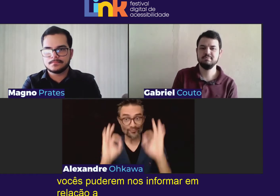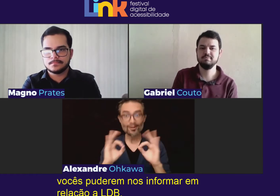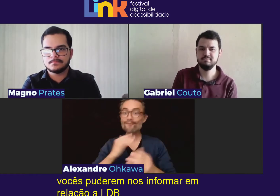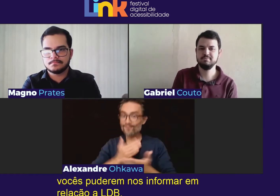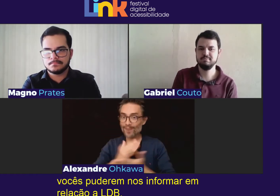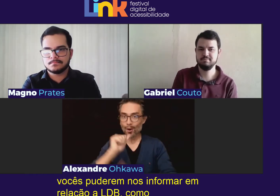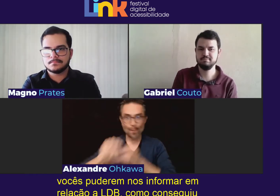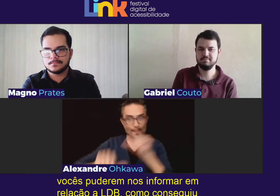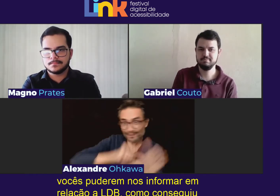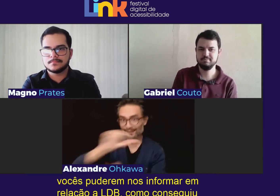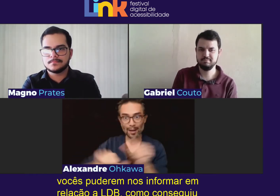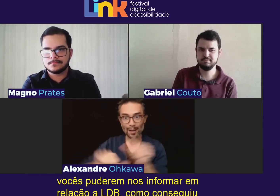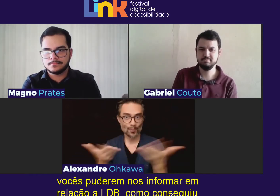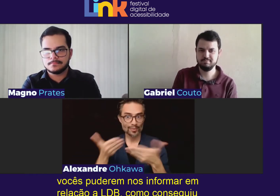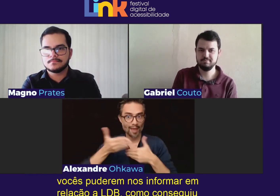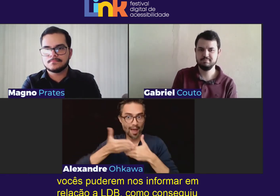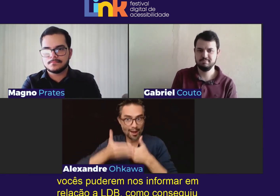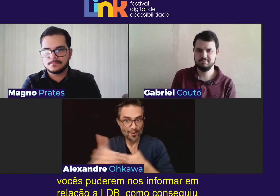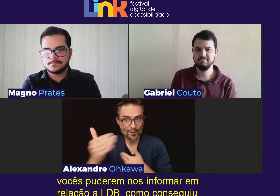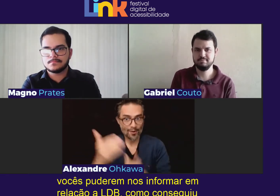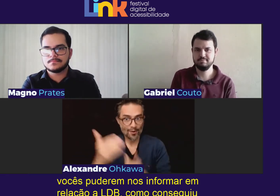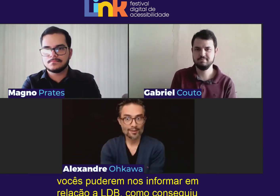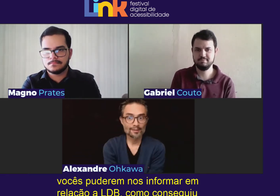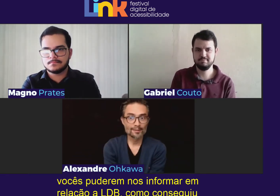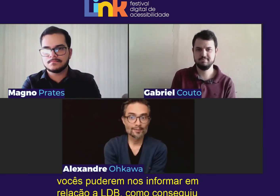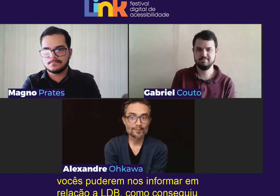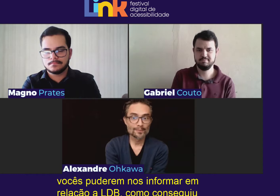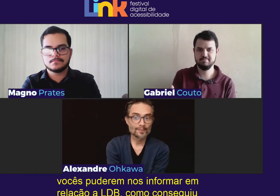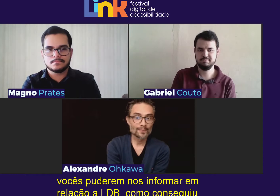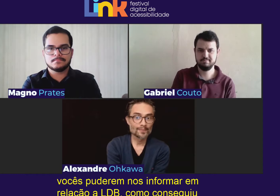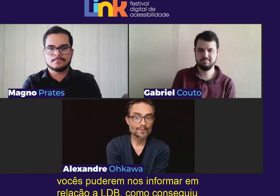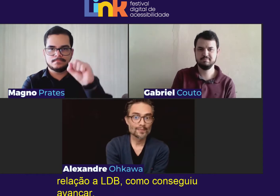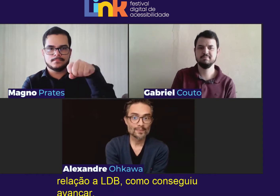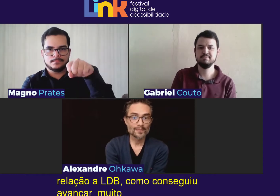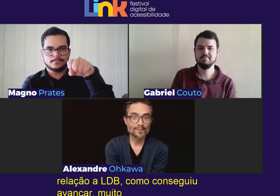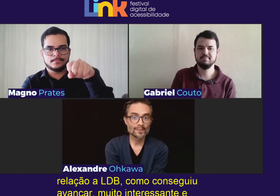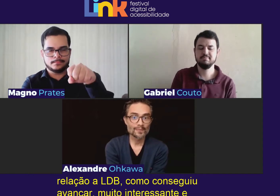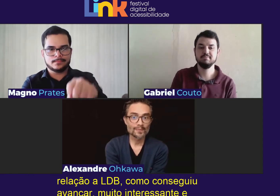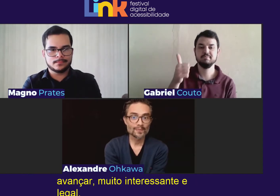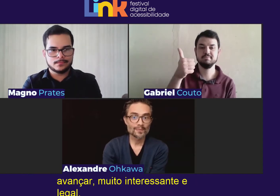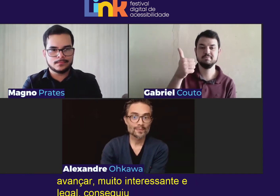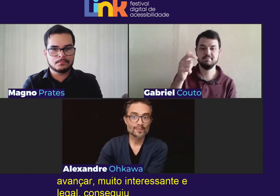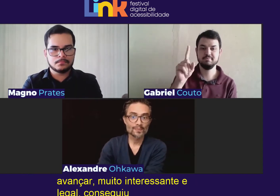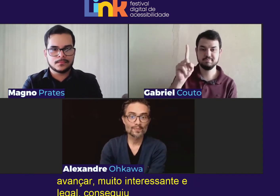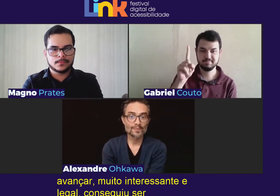é muito interessante, né, muito legal, conseguiu ser aprovado, e a gente sabe que mais para frente vamos ter muito mais coisas, certo?